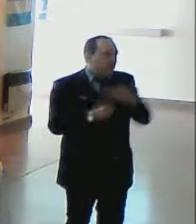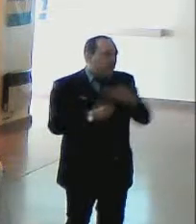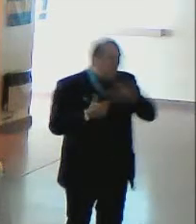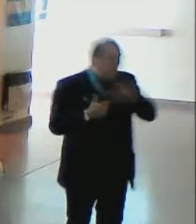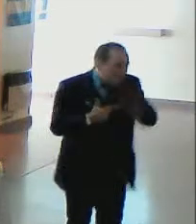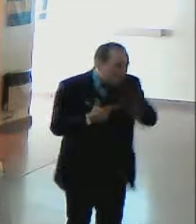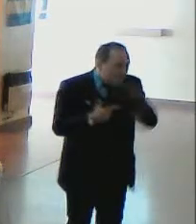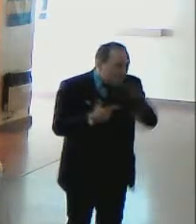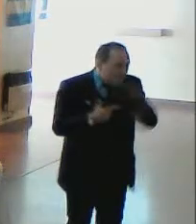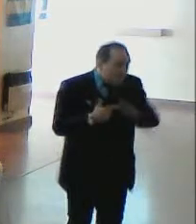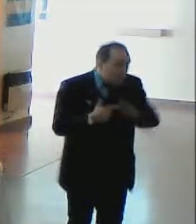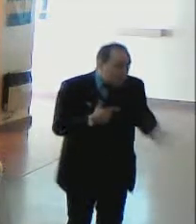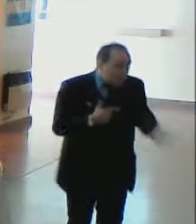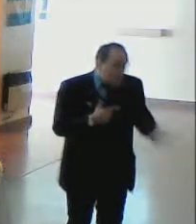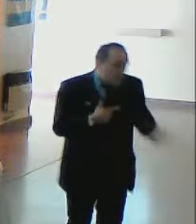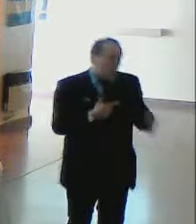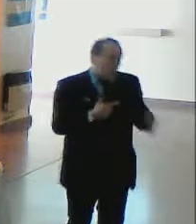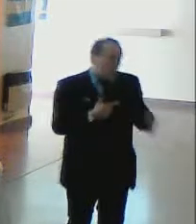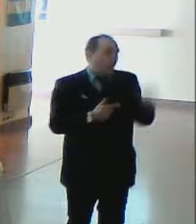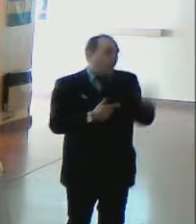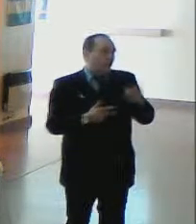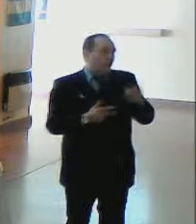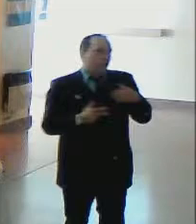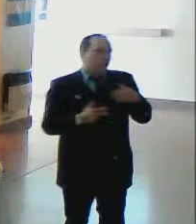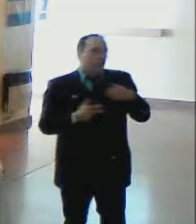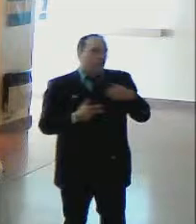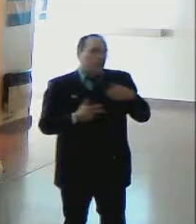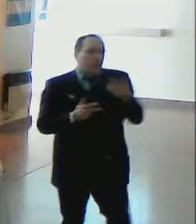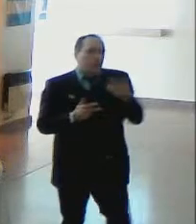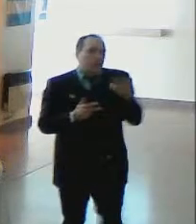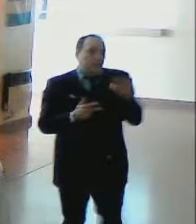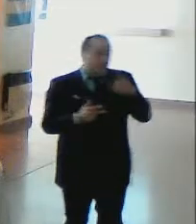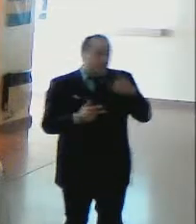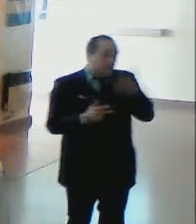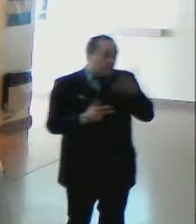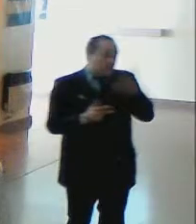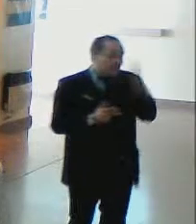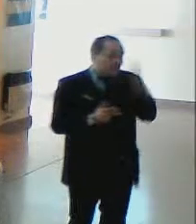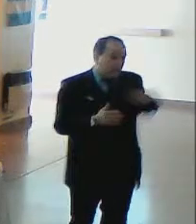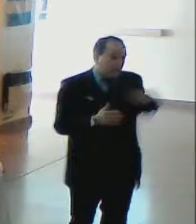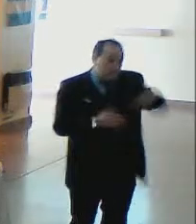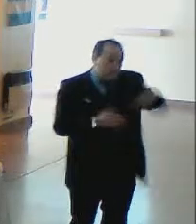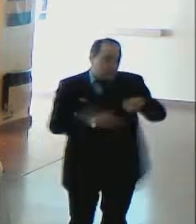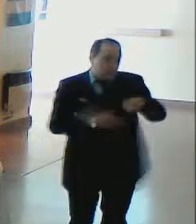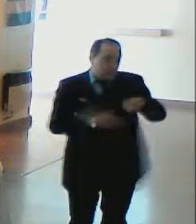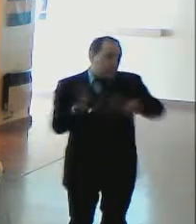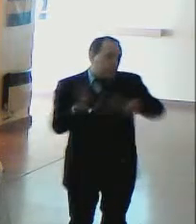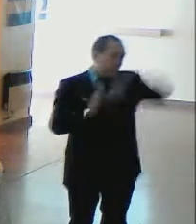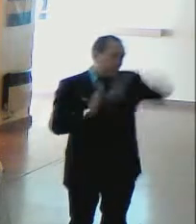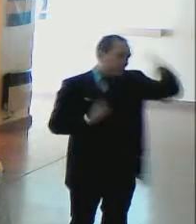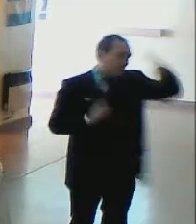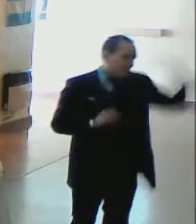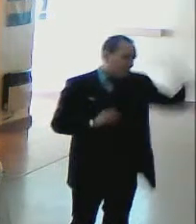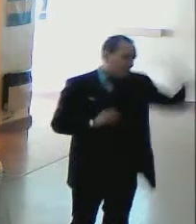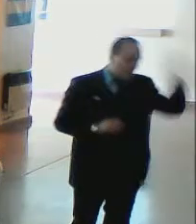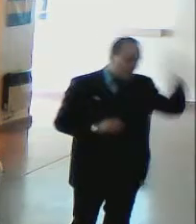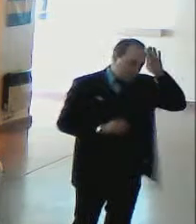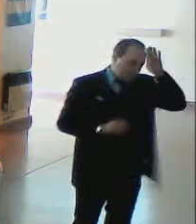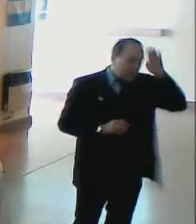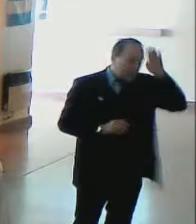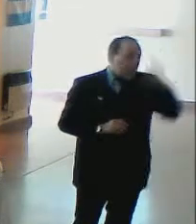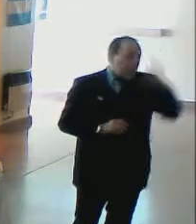acá, yo corría y mi mamá me hablaba y me decía muchas veces, no hagas esto, no hagas esto. Y yo corría,